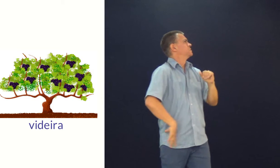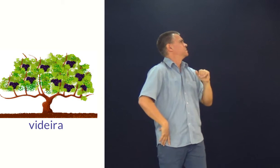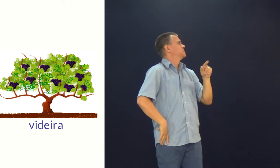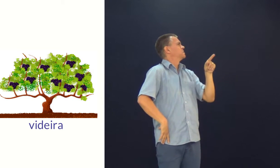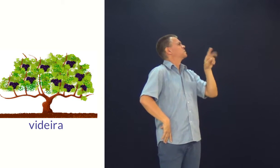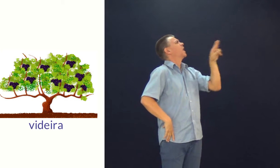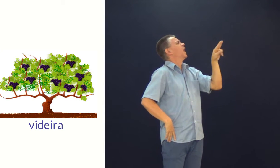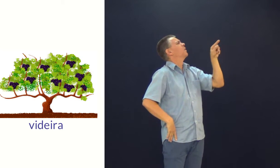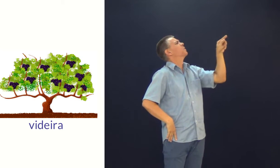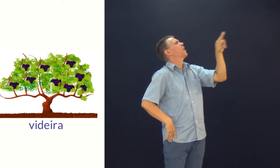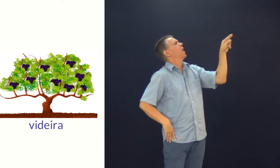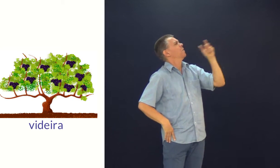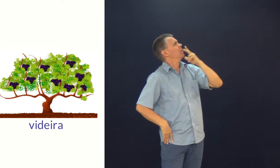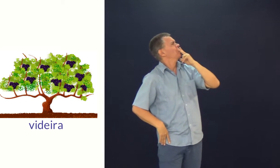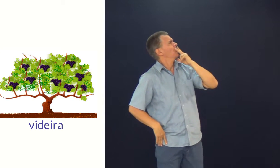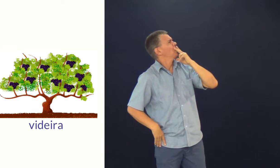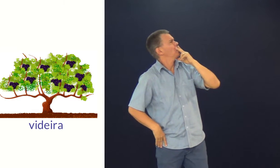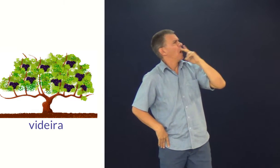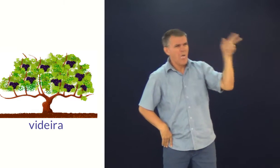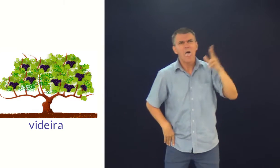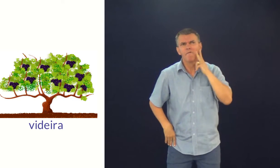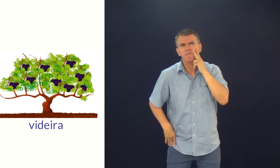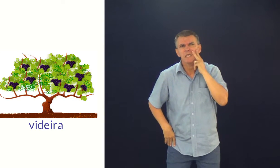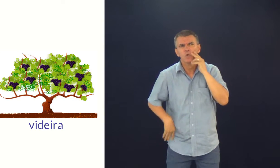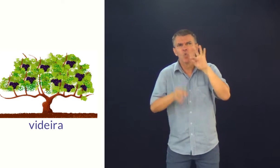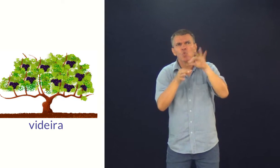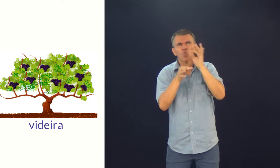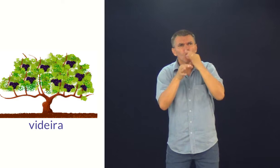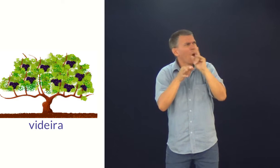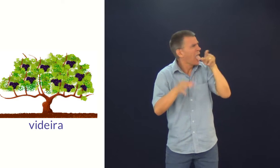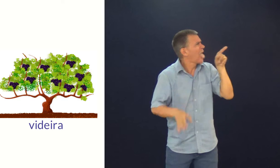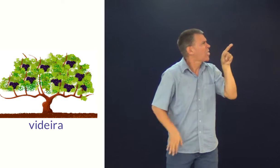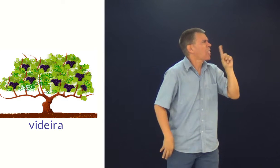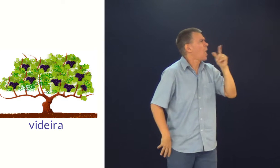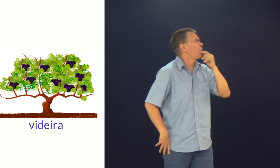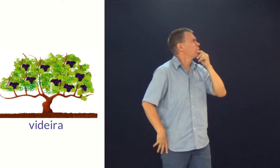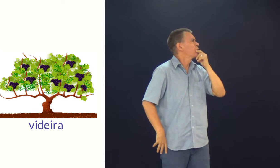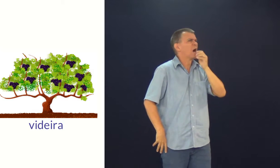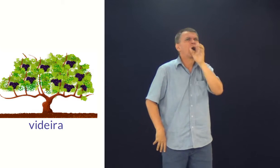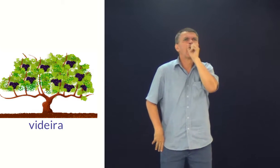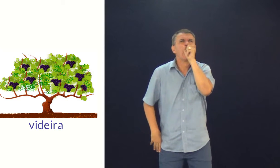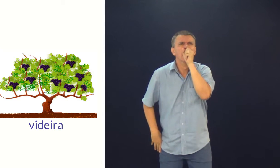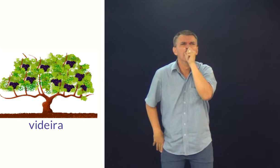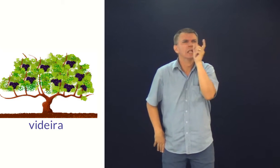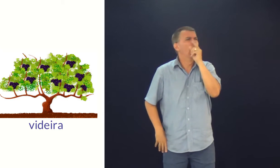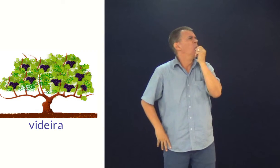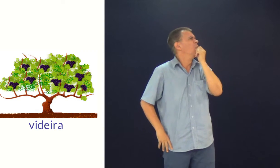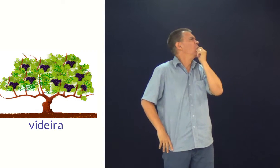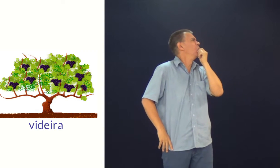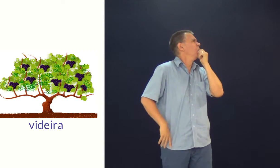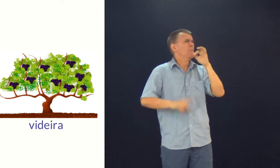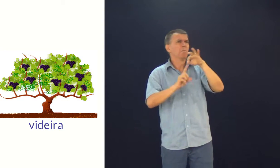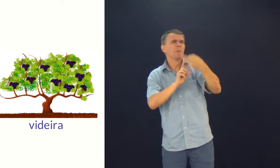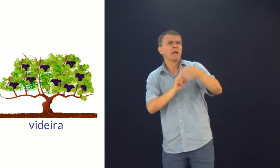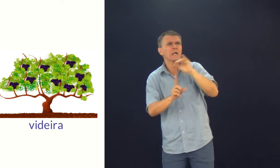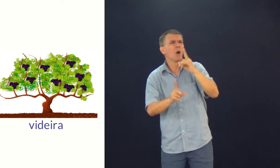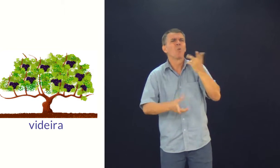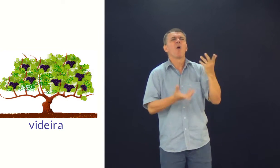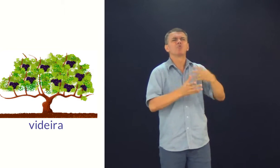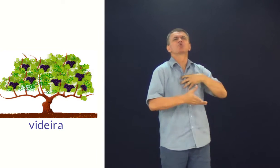vem tem muitas ali mas será que uma videira ou seja aquela laranjeira ou